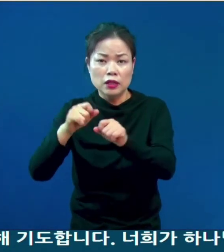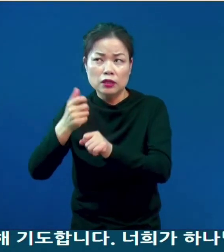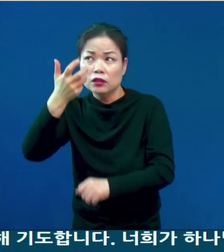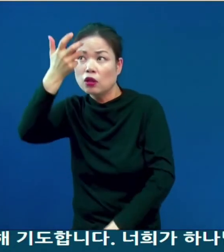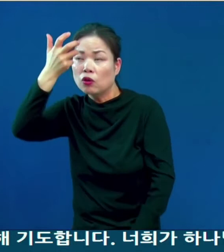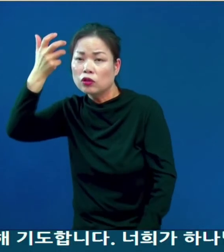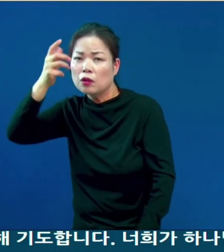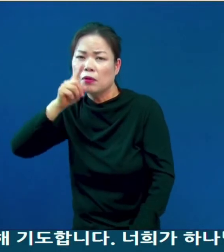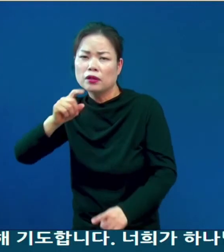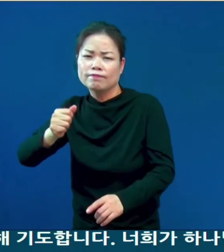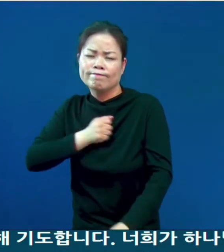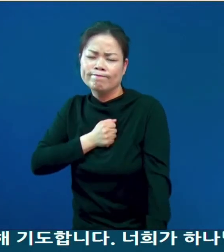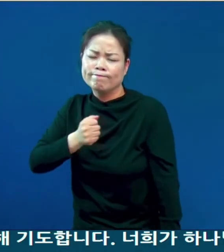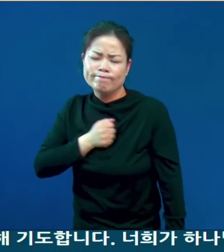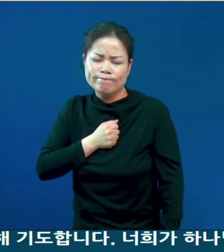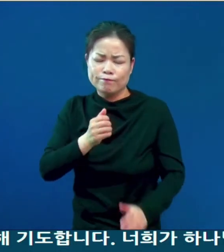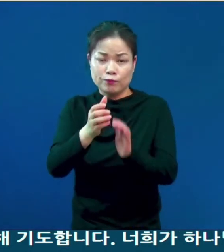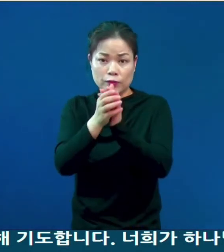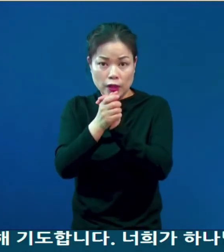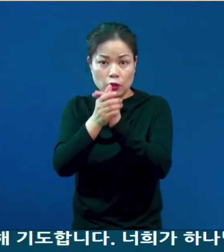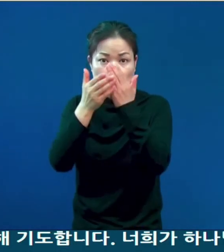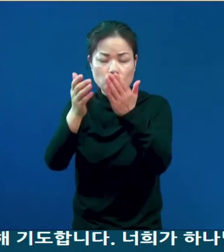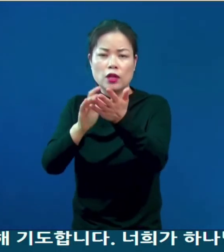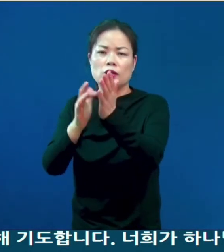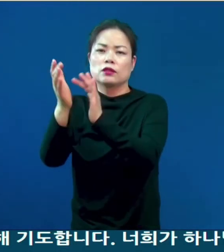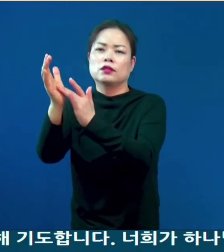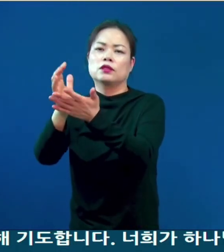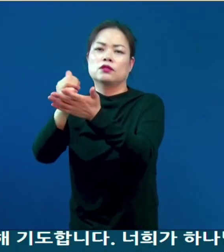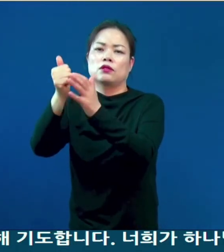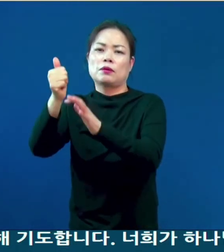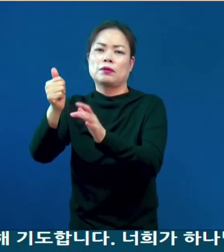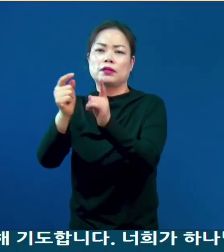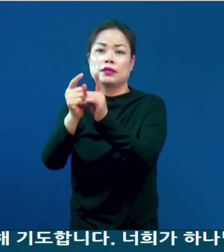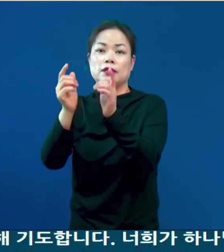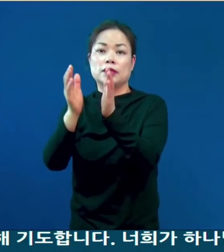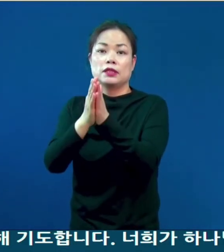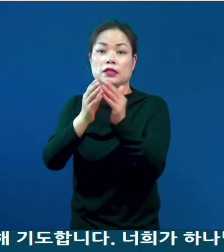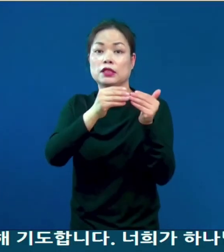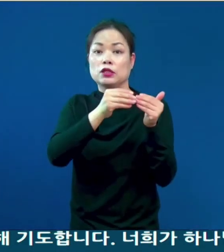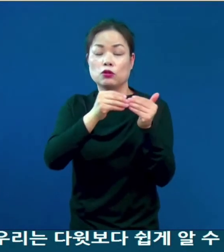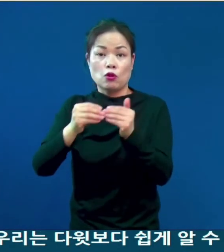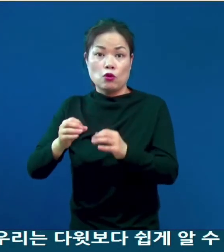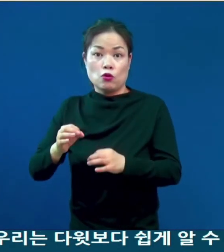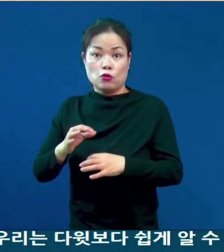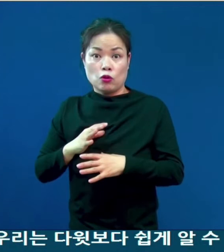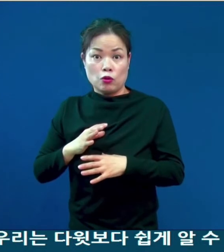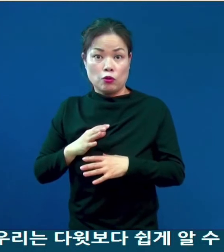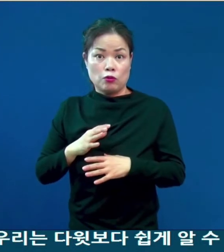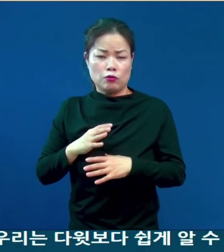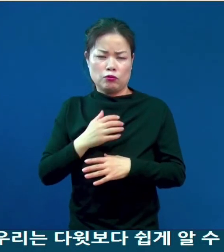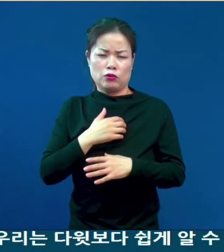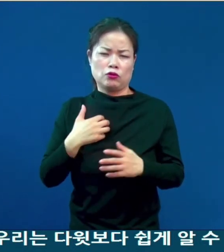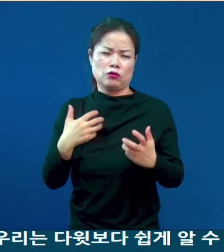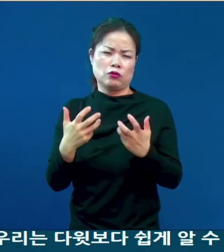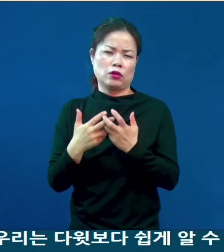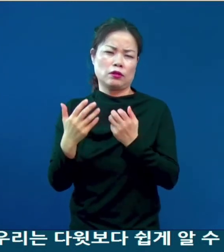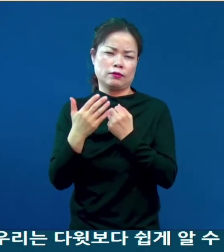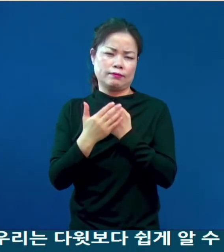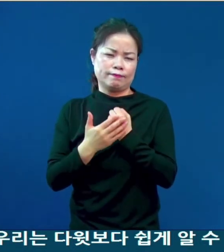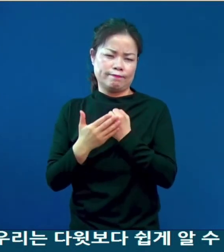오셔서 말할 수 없는 탄식으로 우리를 기도하시고 예수 그리스도 앞으로 친히 우리를 인도하시는 놀라운 풍성한 은혜의 시대를